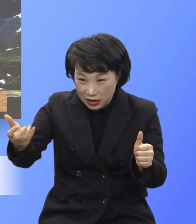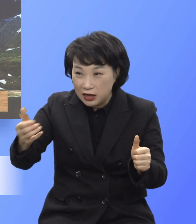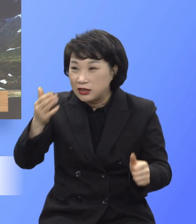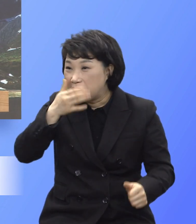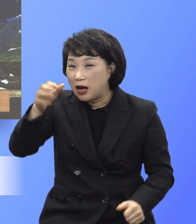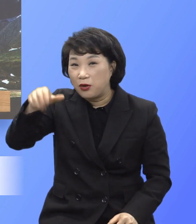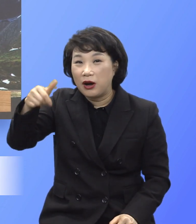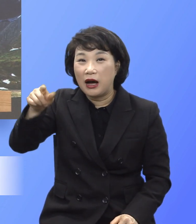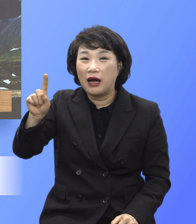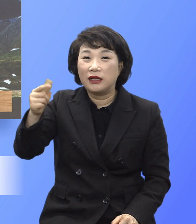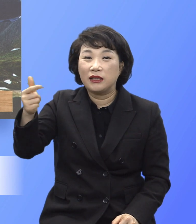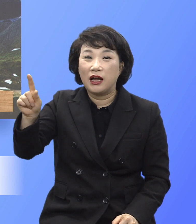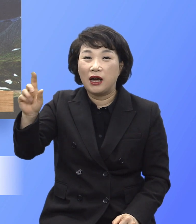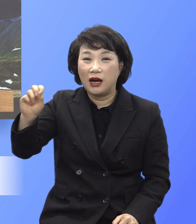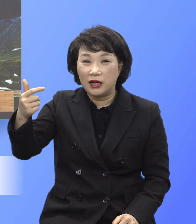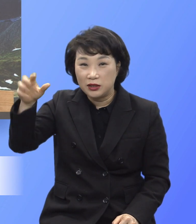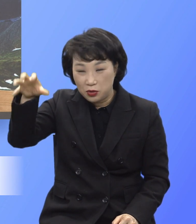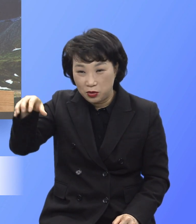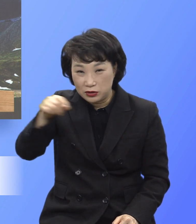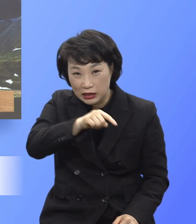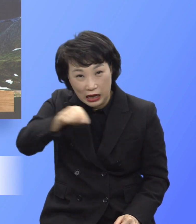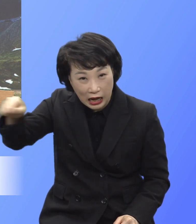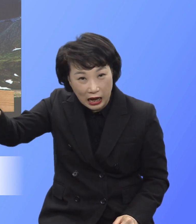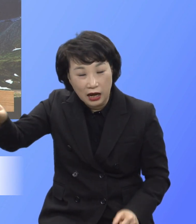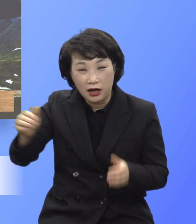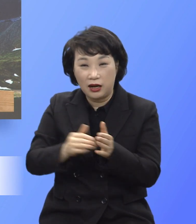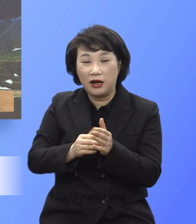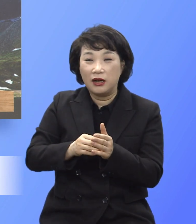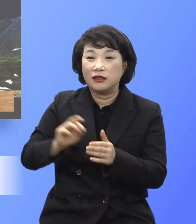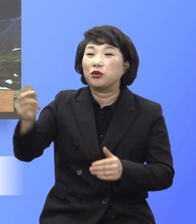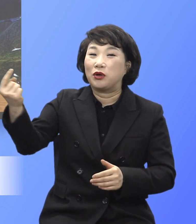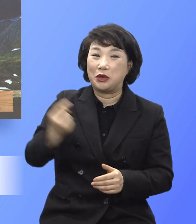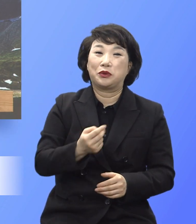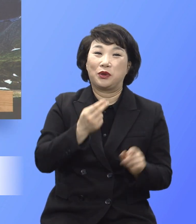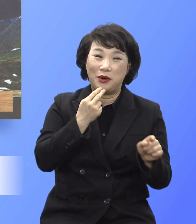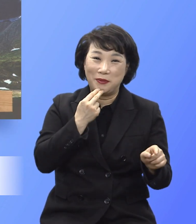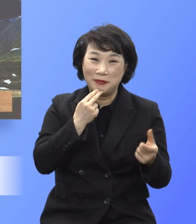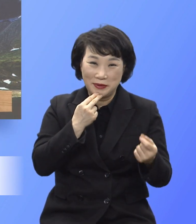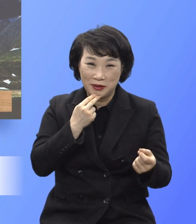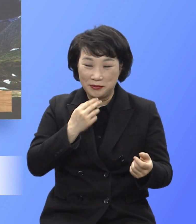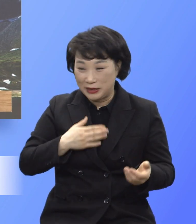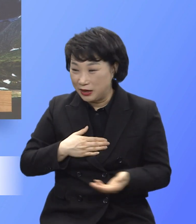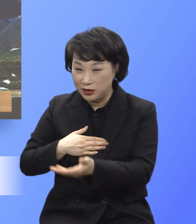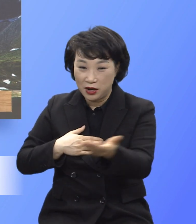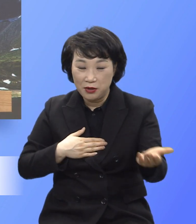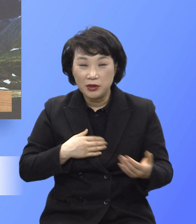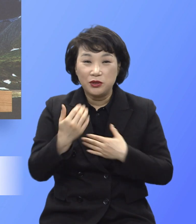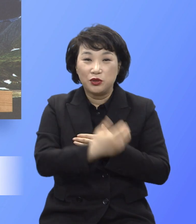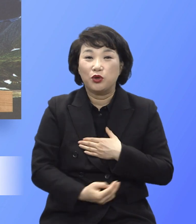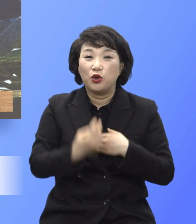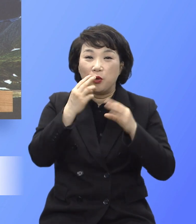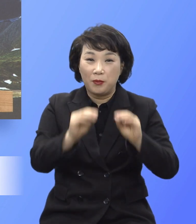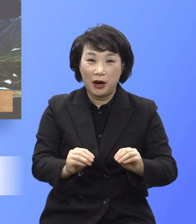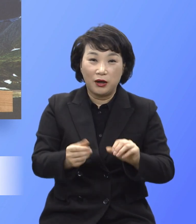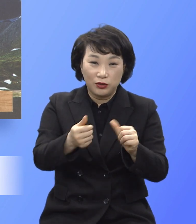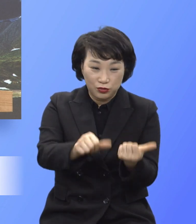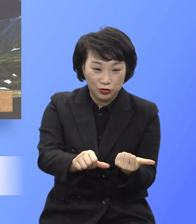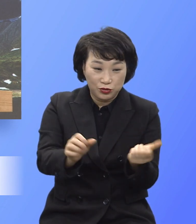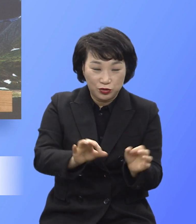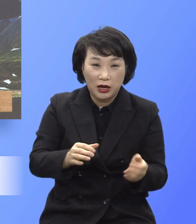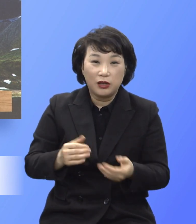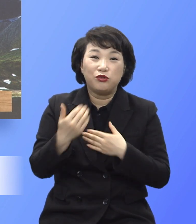출발하면서 다시는 돌아오지 않았듯이요, 나와 여러분들이 육신이 끝나는 순간,